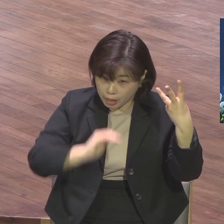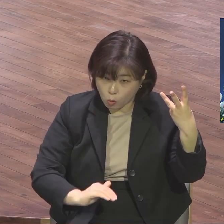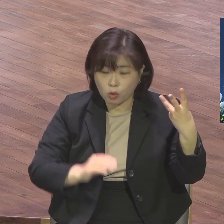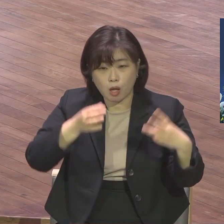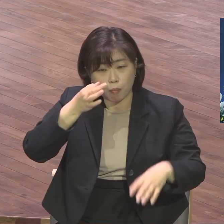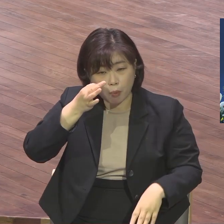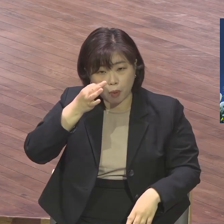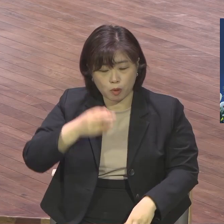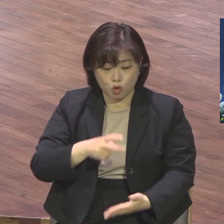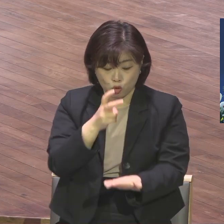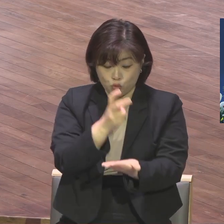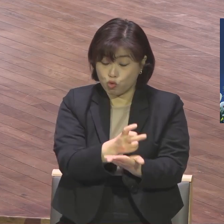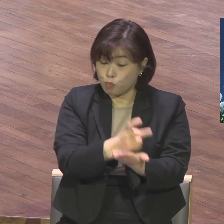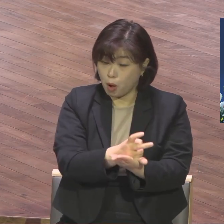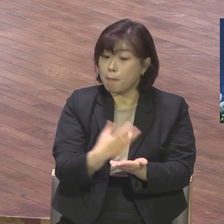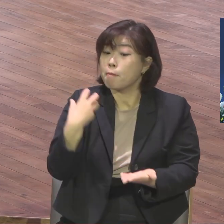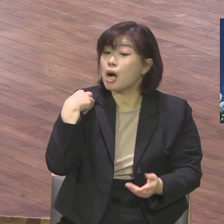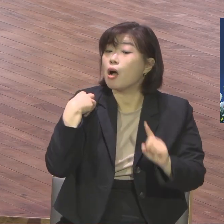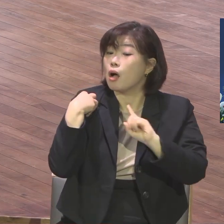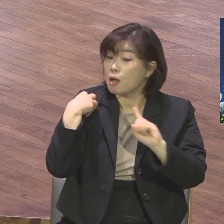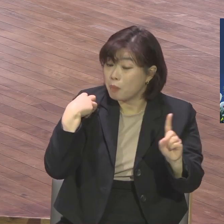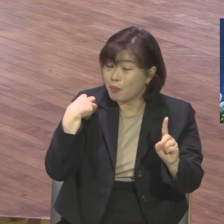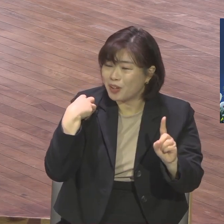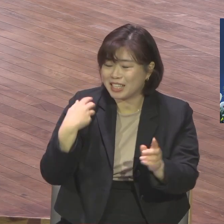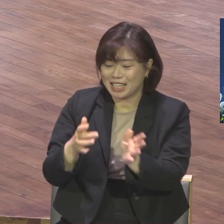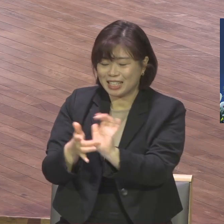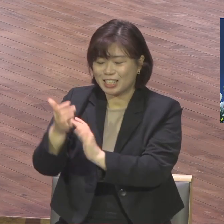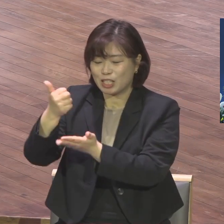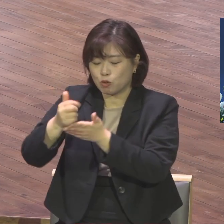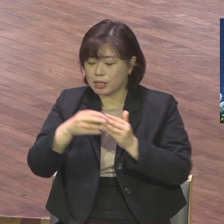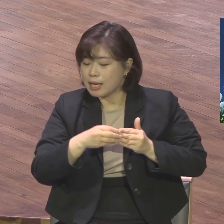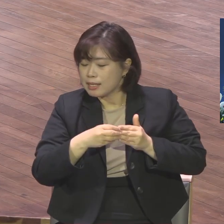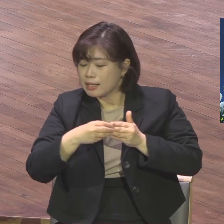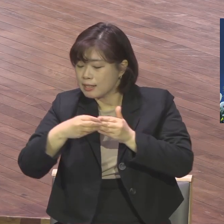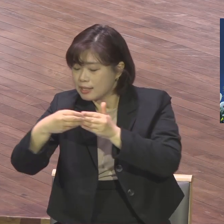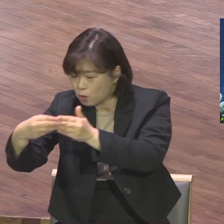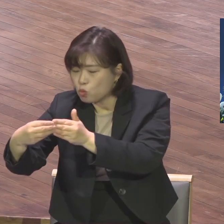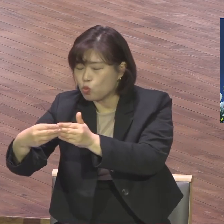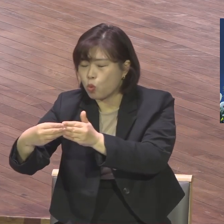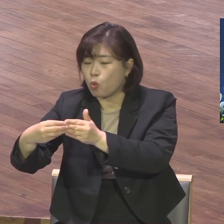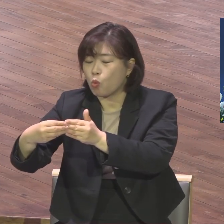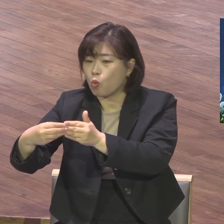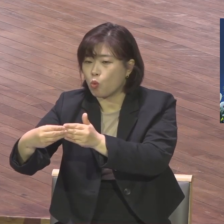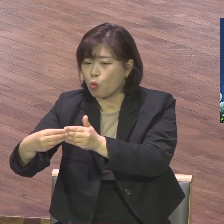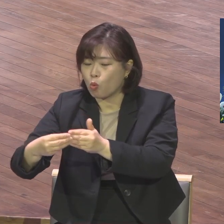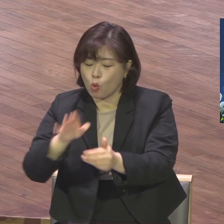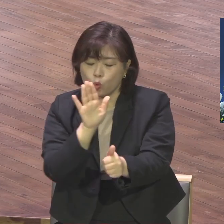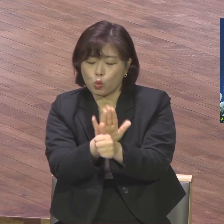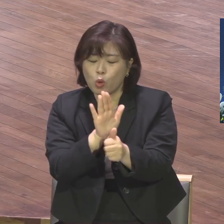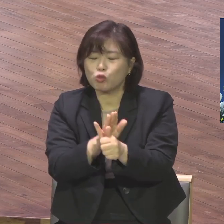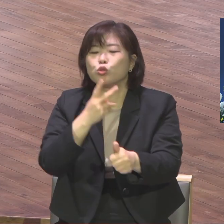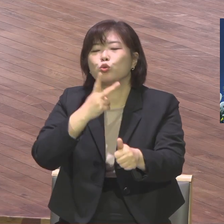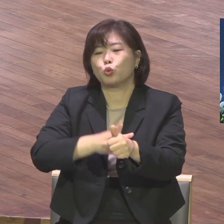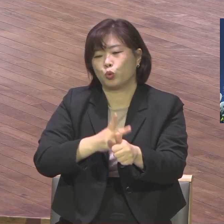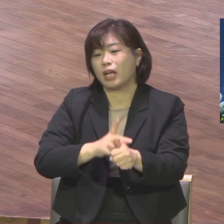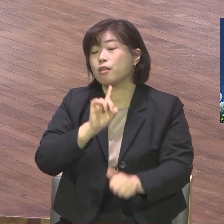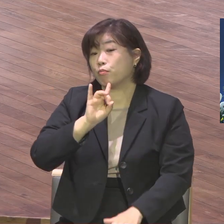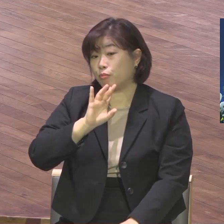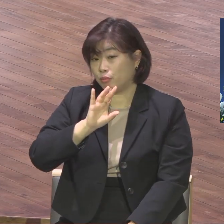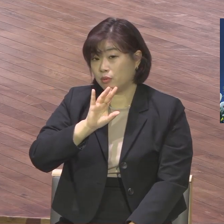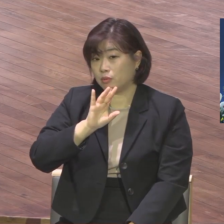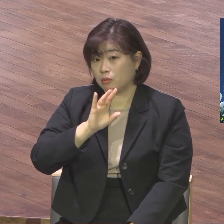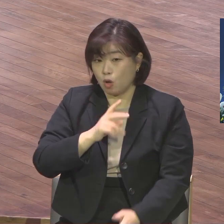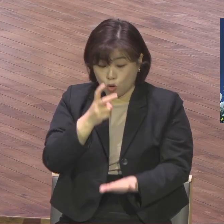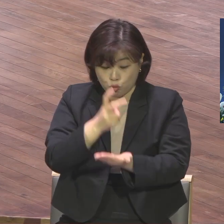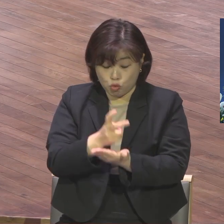우리를 예수님께로 인도하는 초등교사다 그랬어요. 예수님께 인도한 초등교사다. 율법을 지킴으로